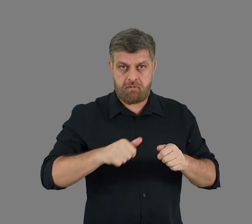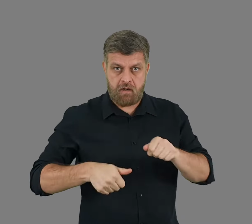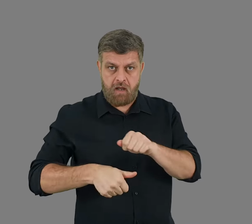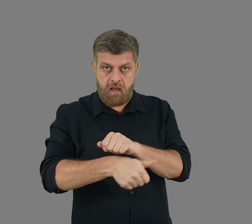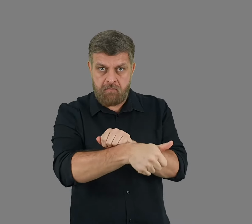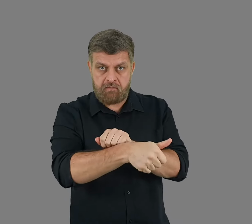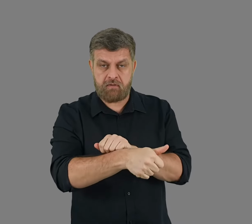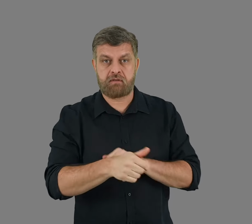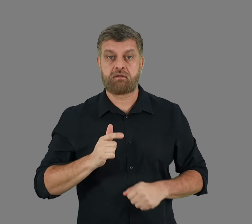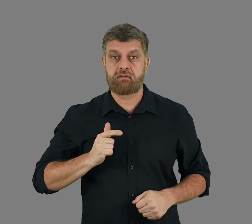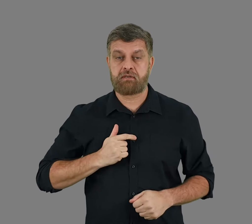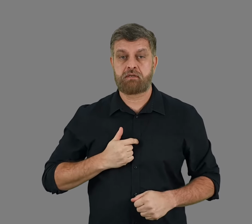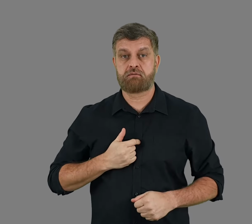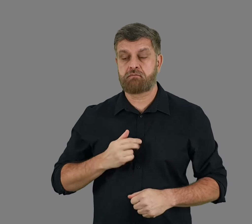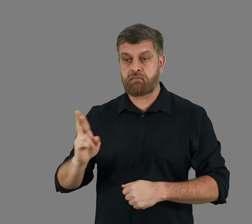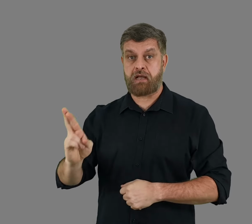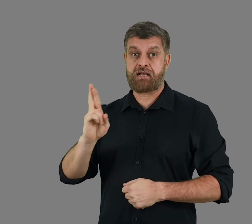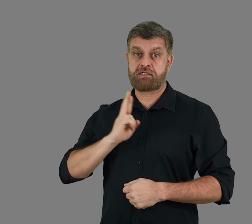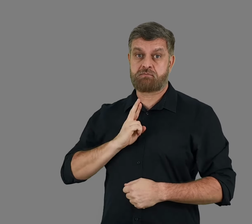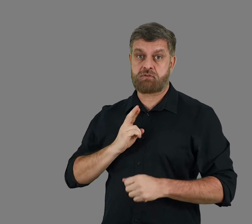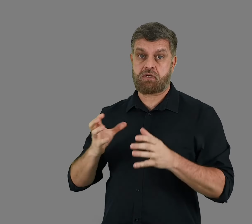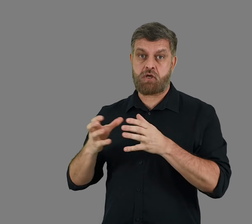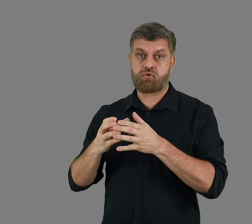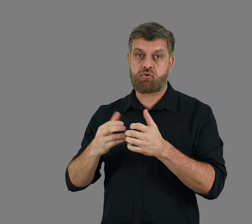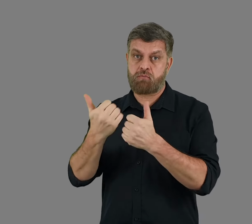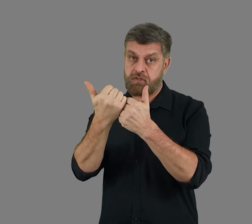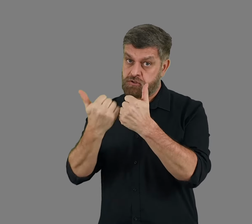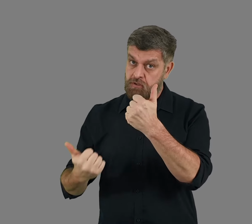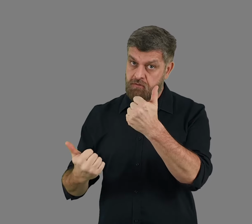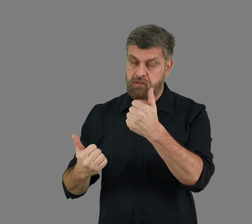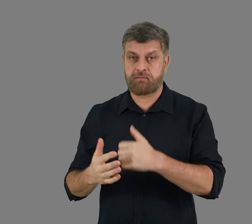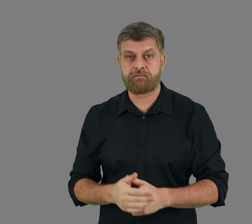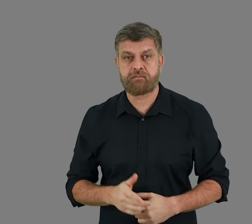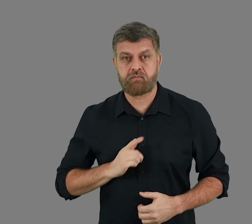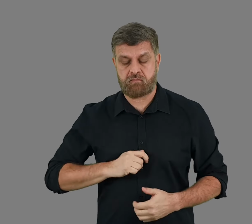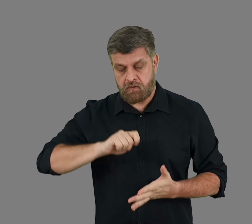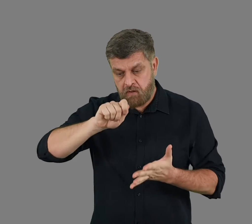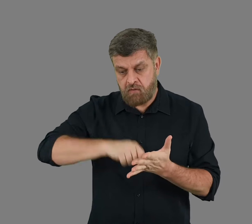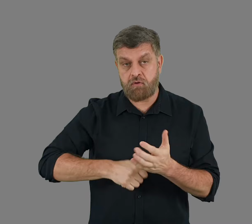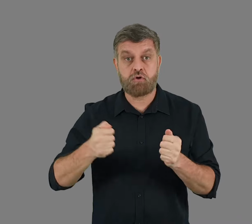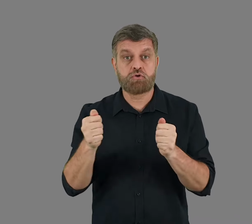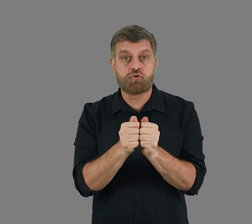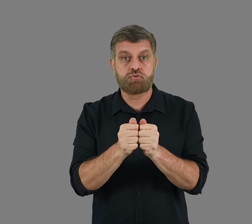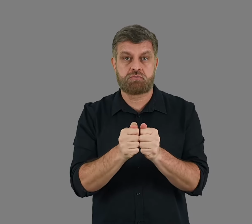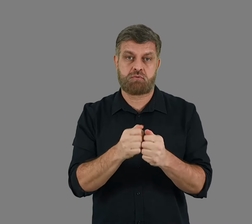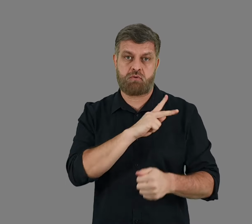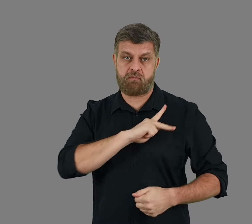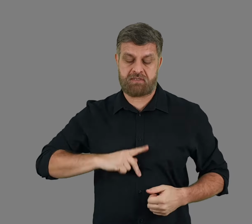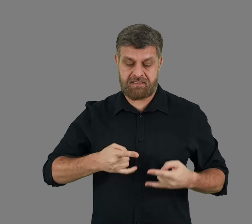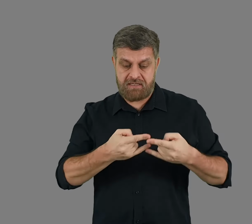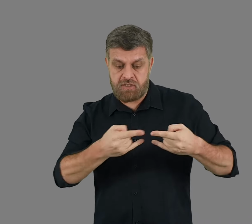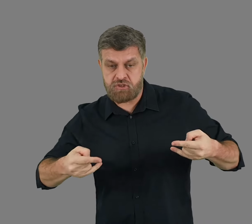diretoria executiva. 2. Assinar em conjunto com o presidente os cheques e demais documentos bancários e